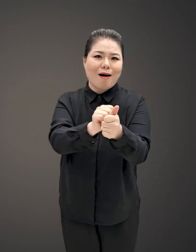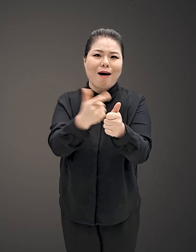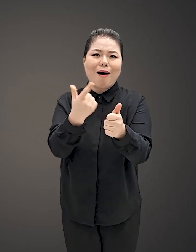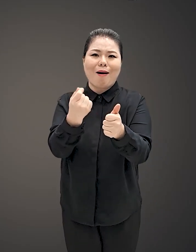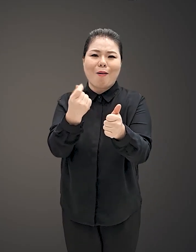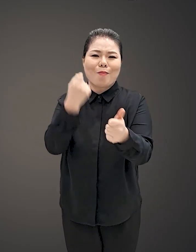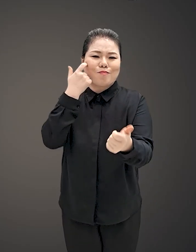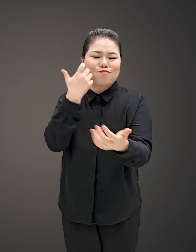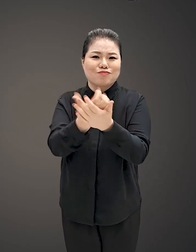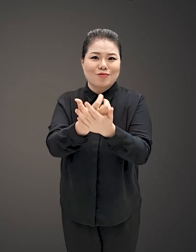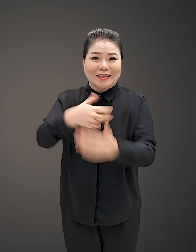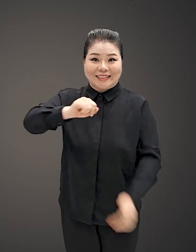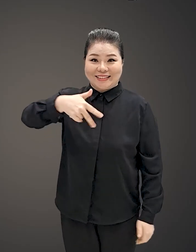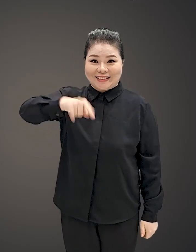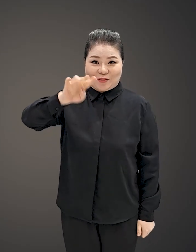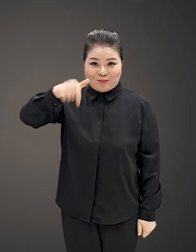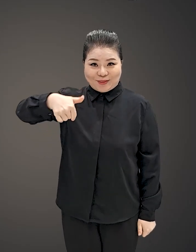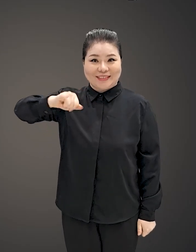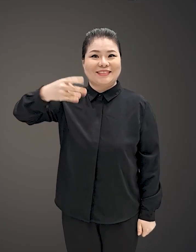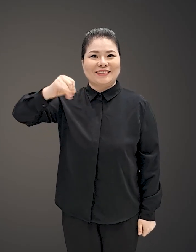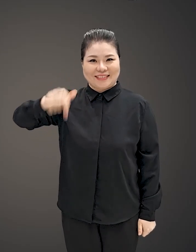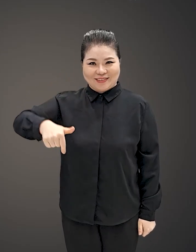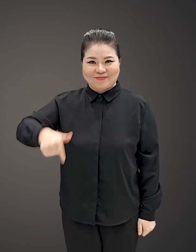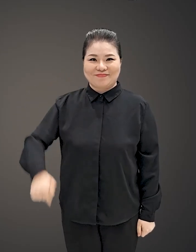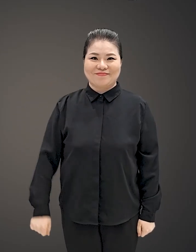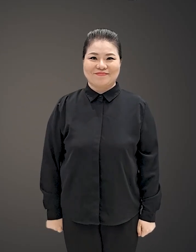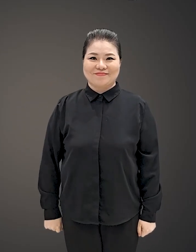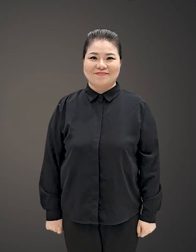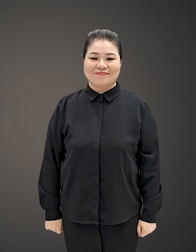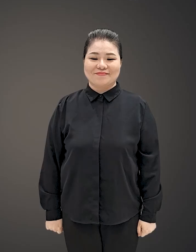숨이 막혔다. 진저 북그릭.